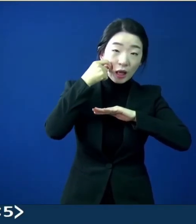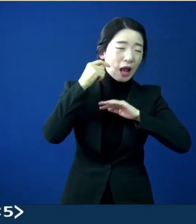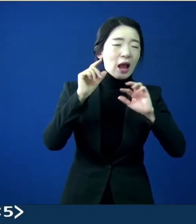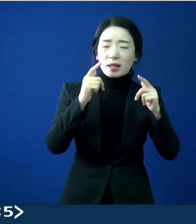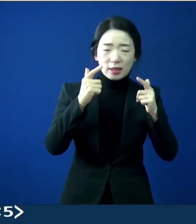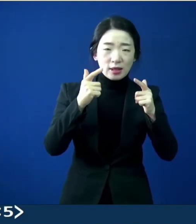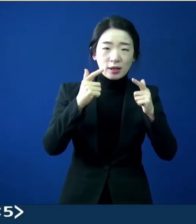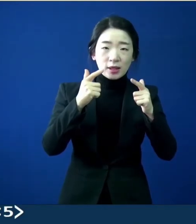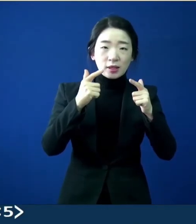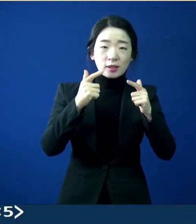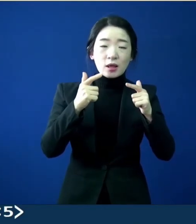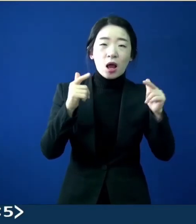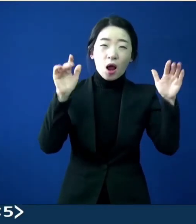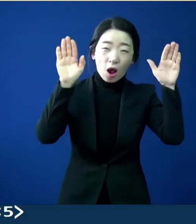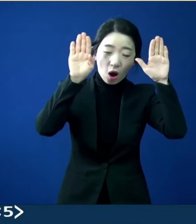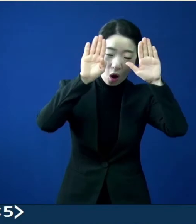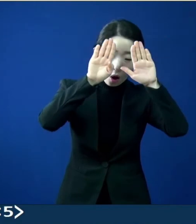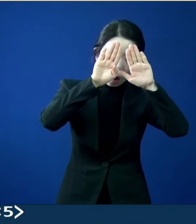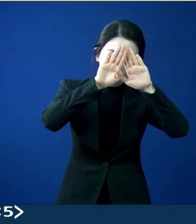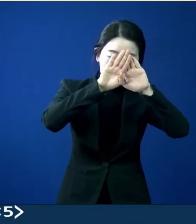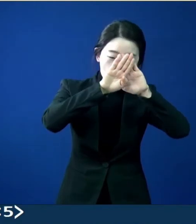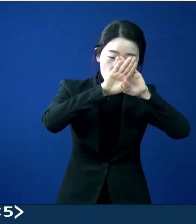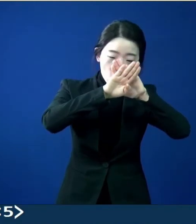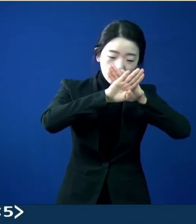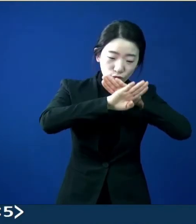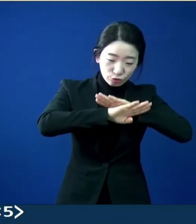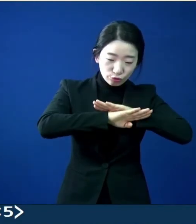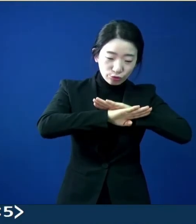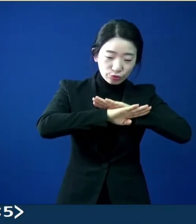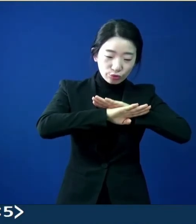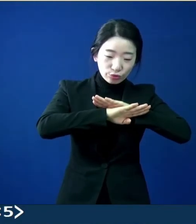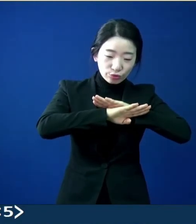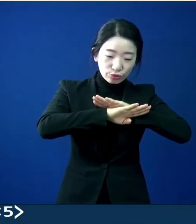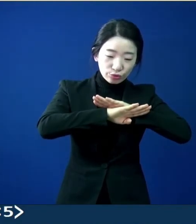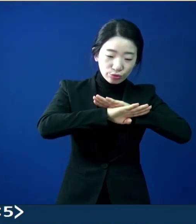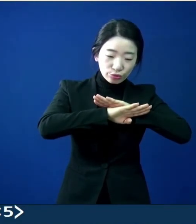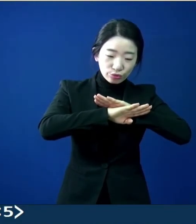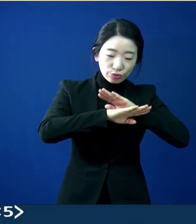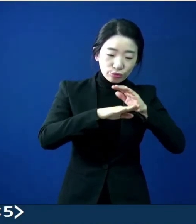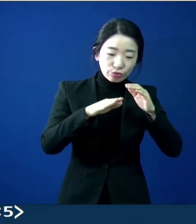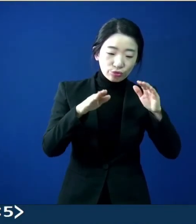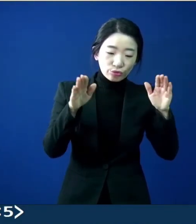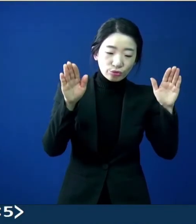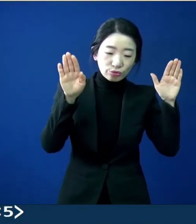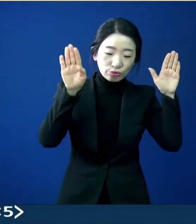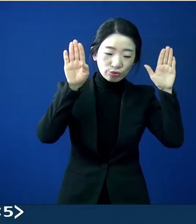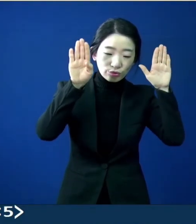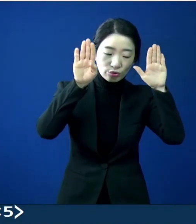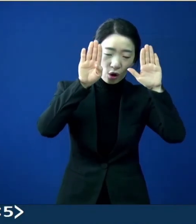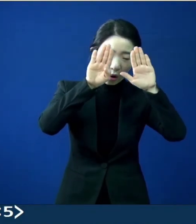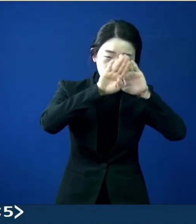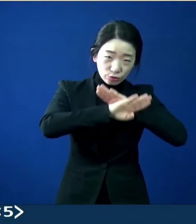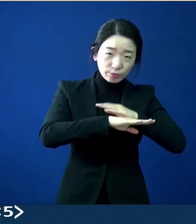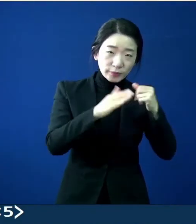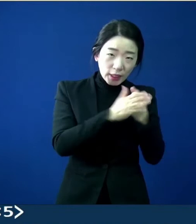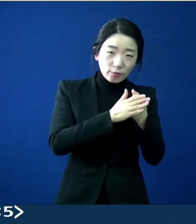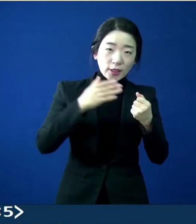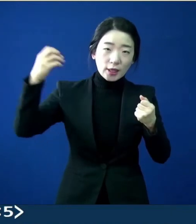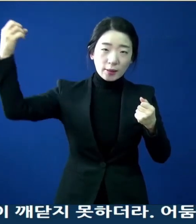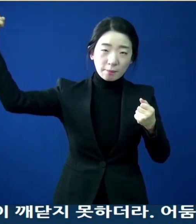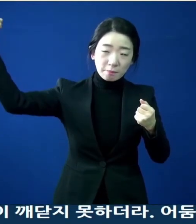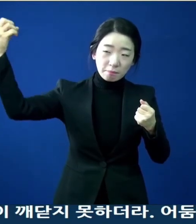어둠 때문에 빛이 머물러 있지 못하더라. 어둠 때문에 사람들이